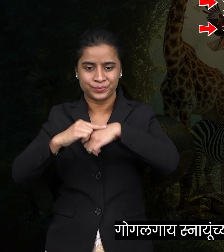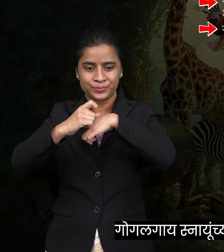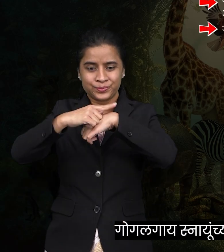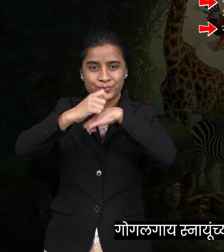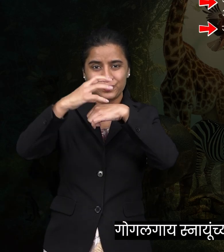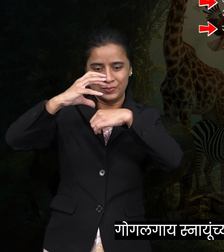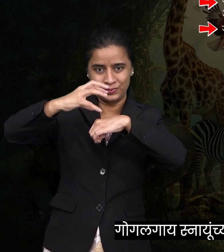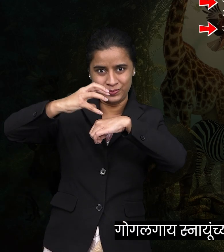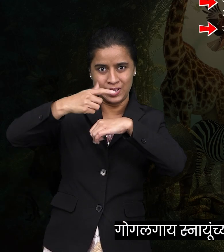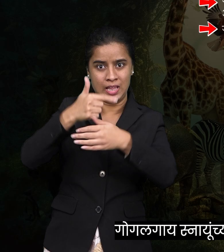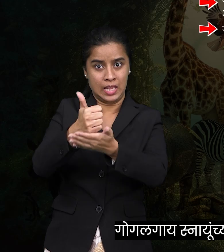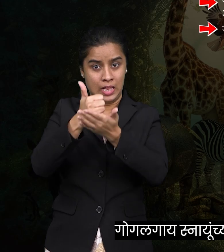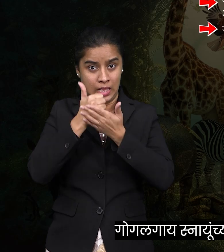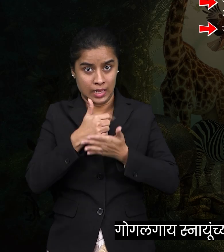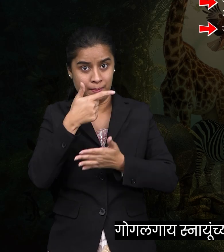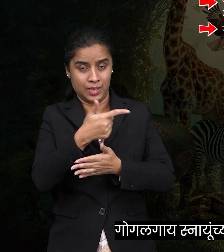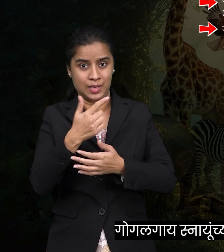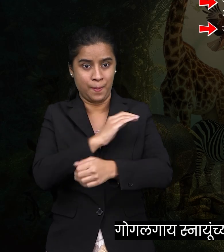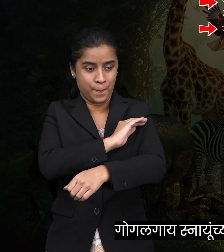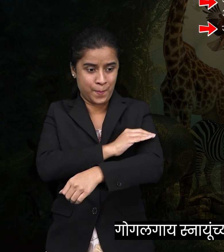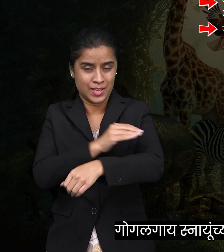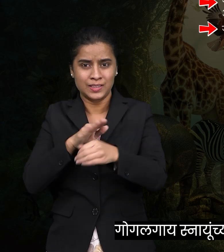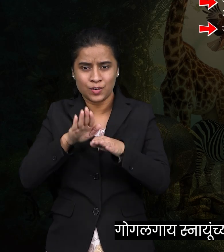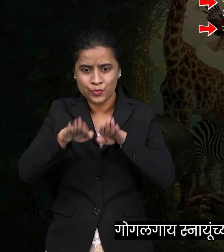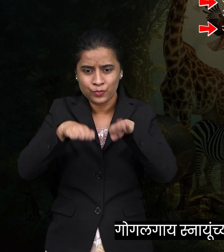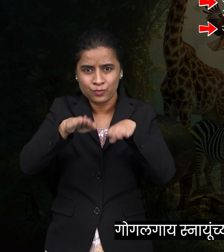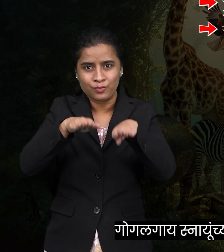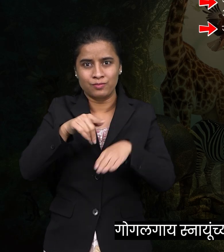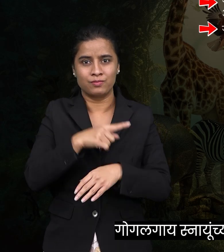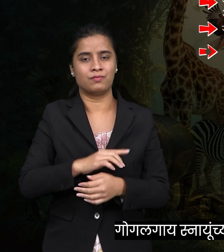गोगलगाय स्नायूंच्या पायांच्या मदतीने हालचाल करतात.